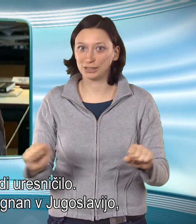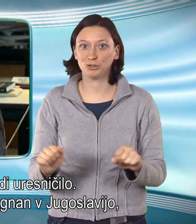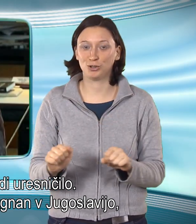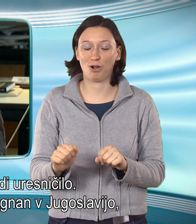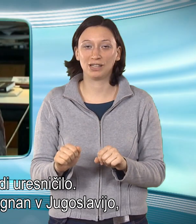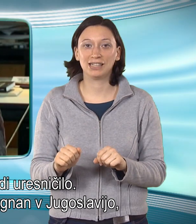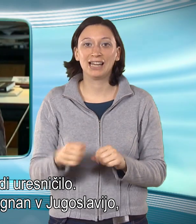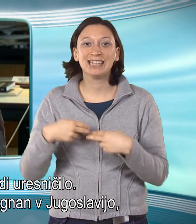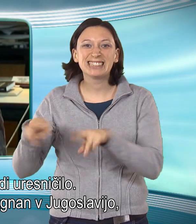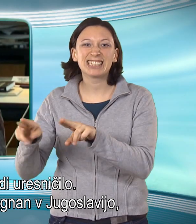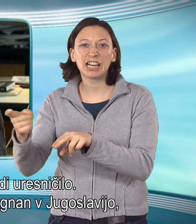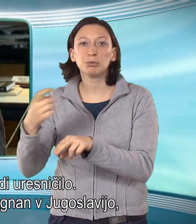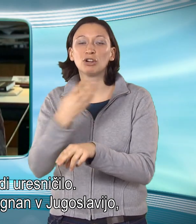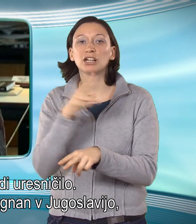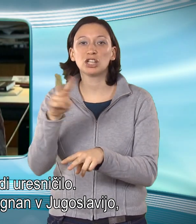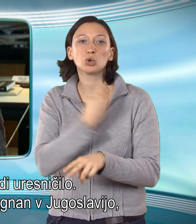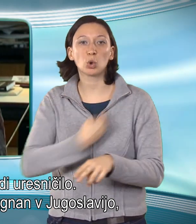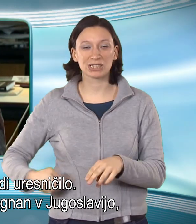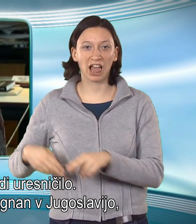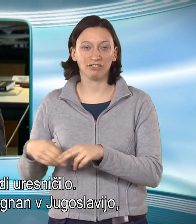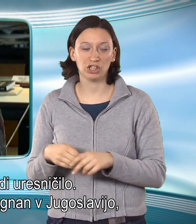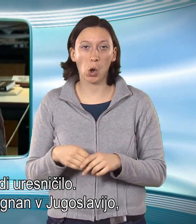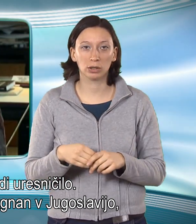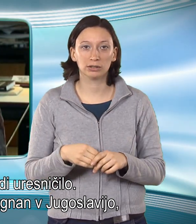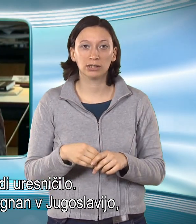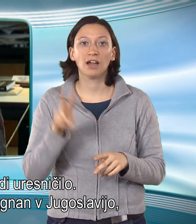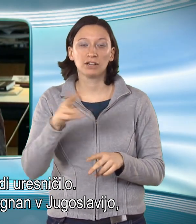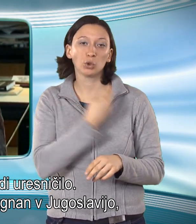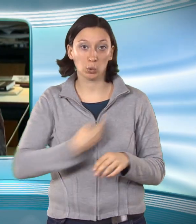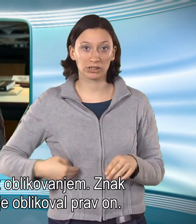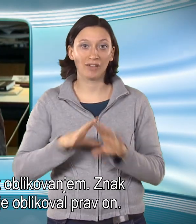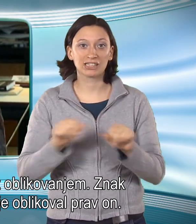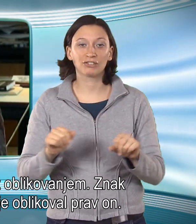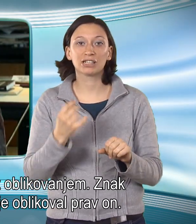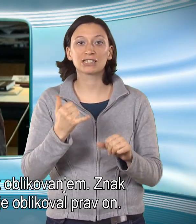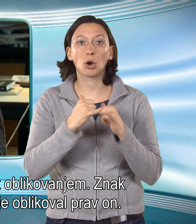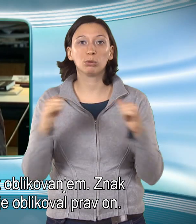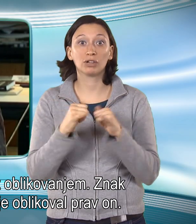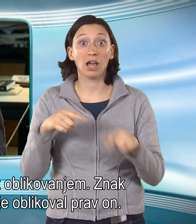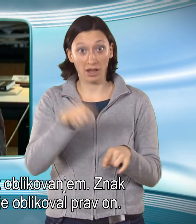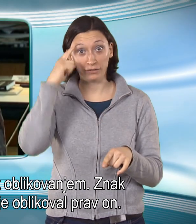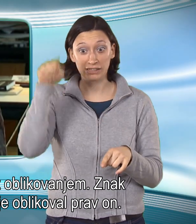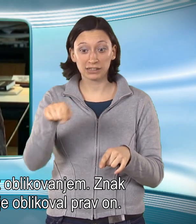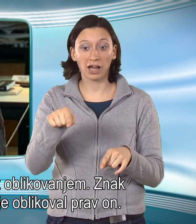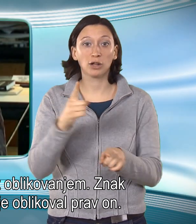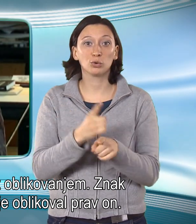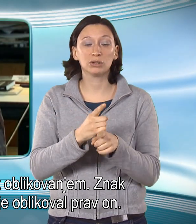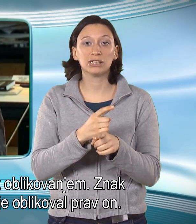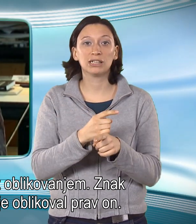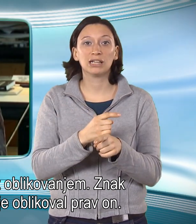uresničilo. V glavnem izgnan je bil pol v Jugoslavijo. V Jugoslaviji se je pa ukvarjal z oblikovanjem. A veste, da je tale recimo